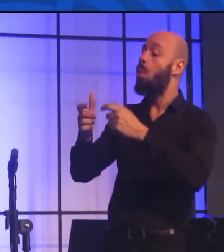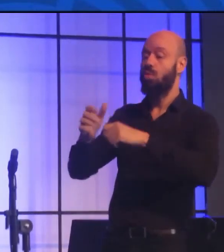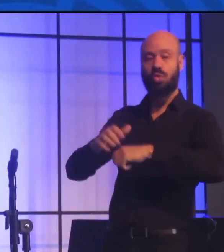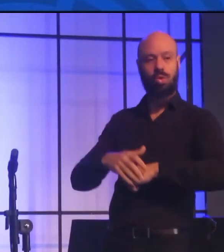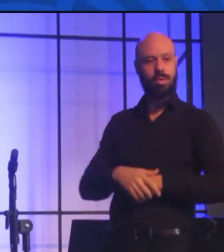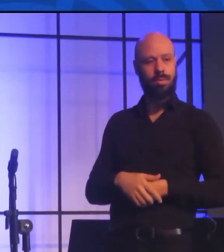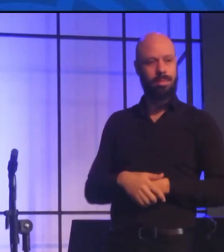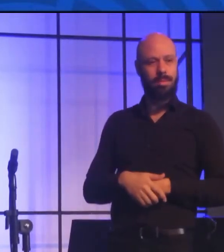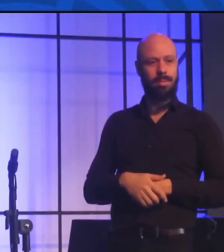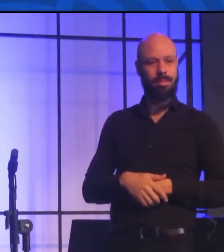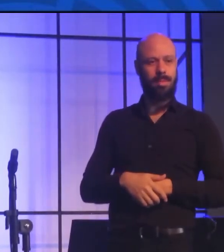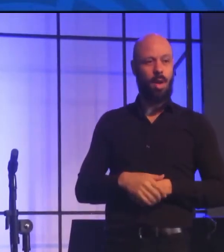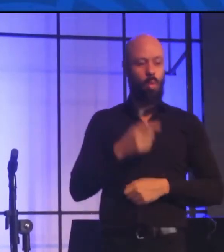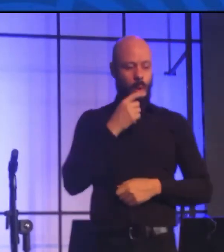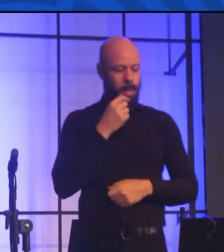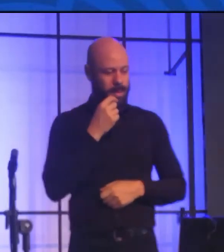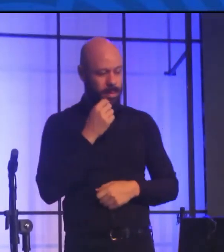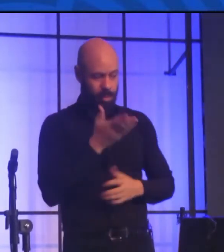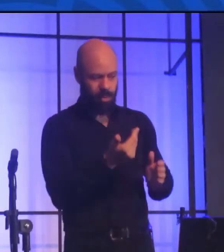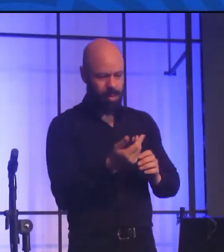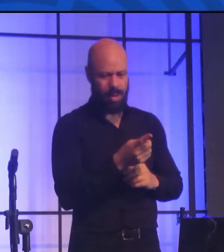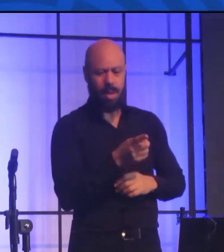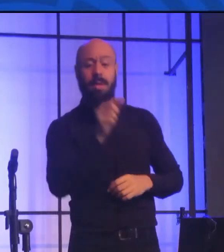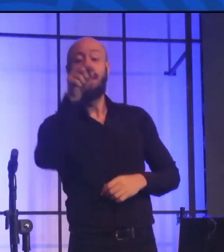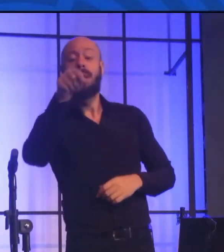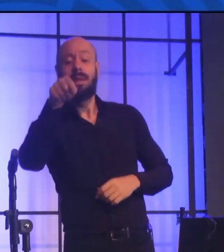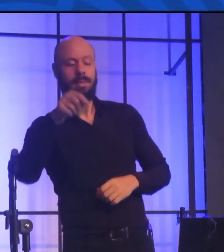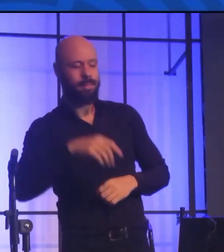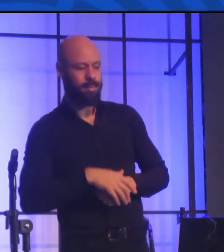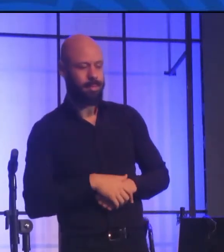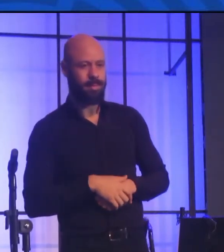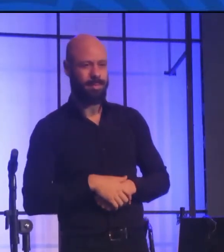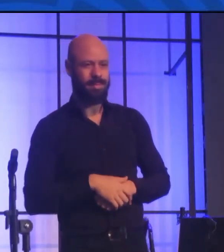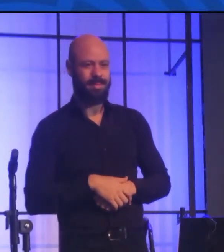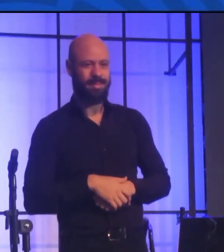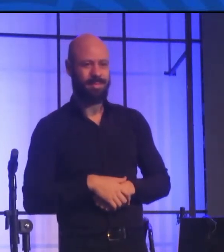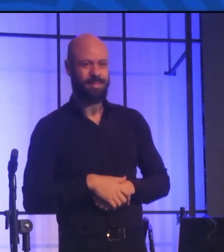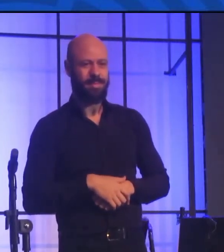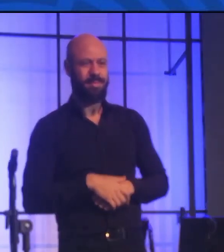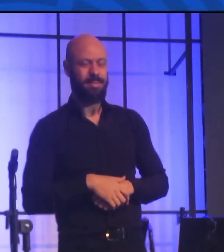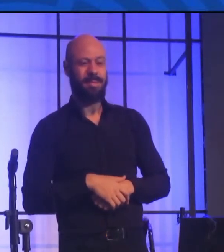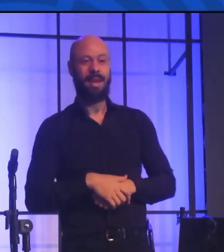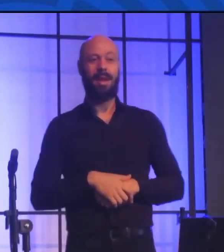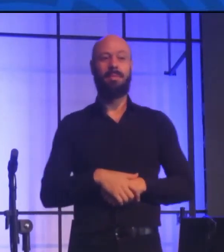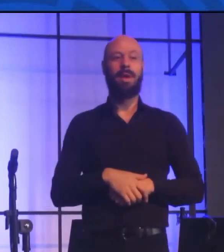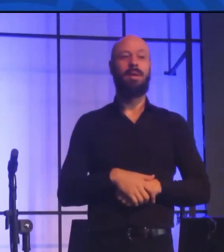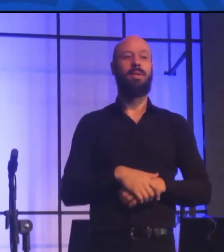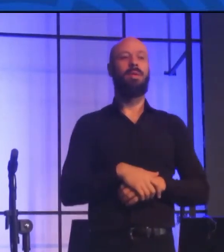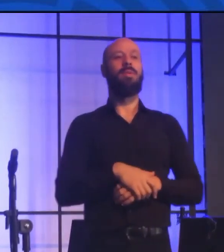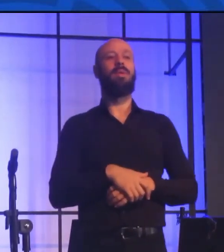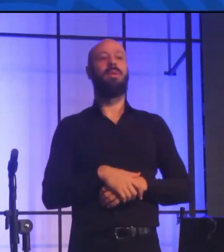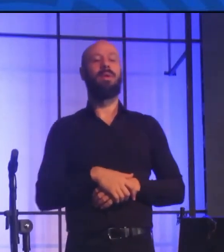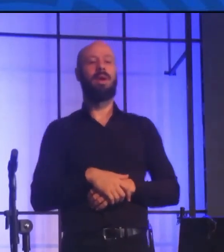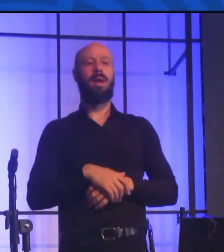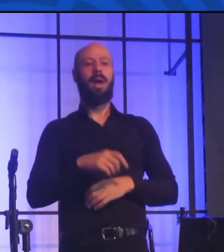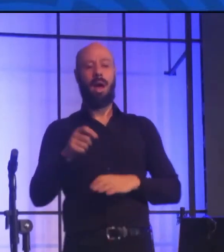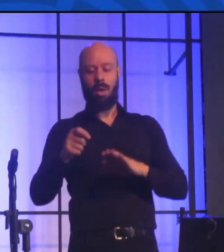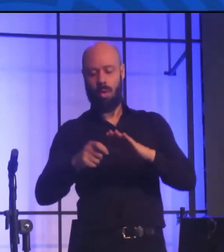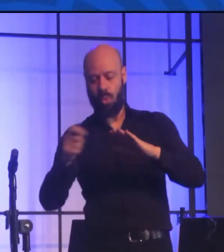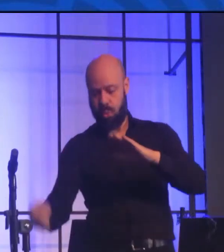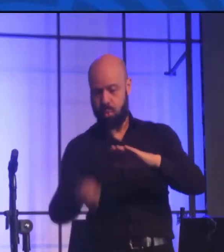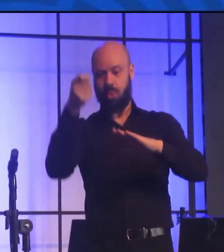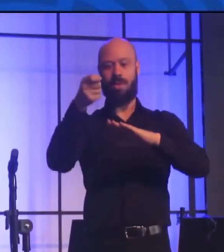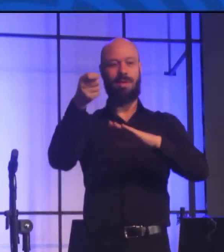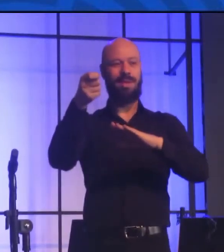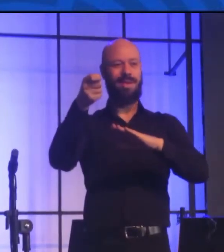menino guiou o profeta até um lugar. E lá o profeta trouxe o machado à tona. Fez com que o